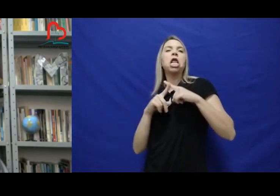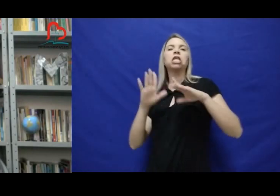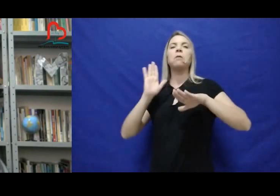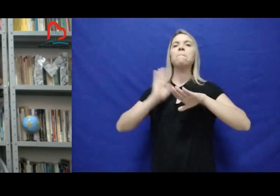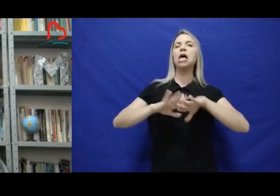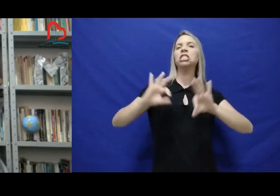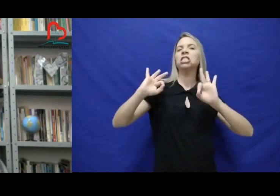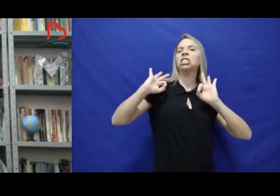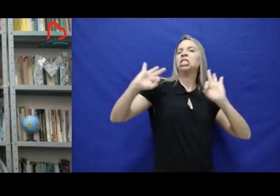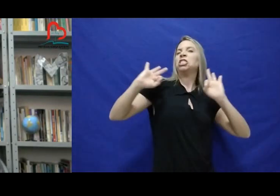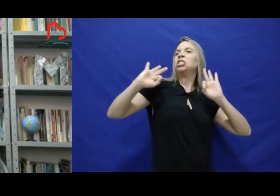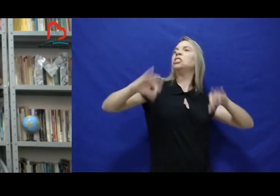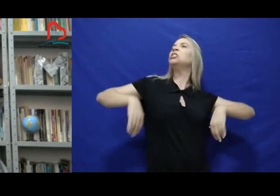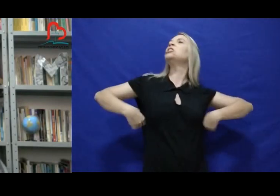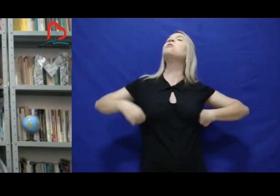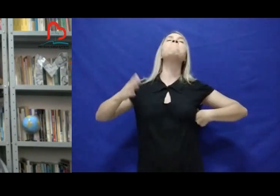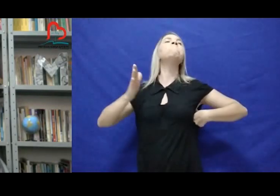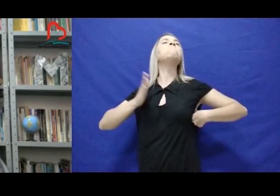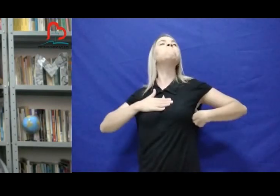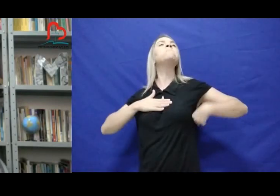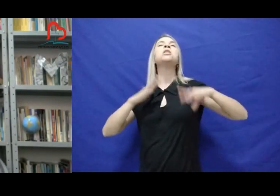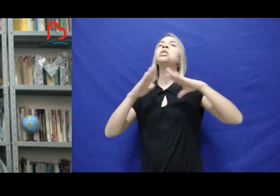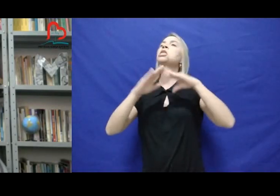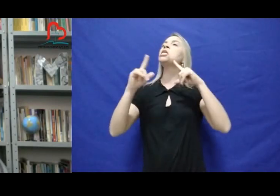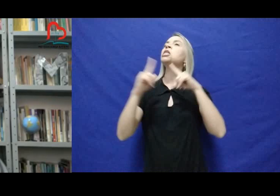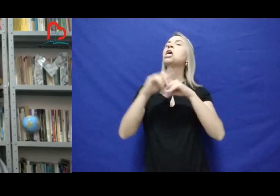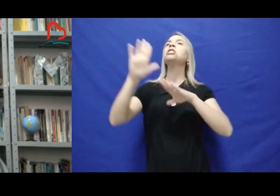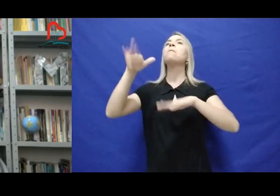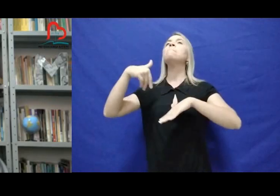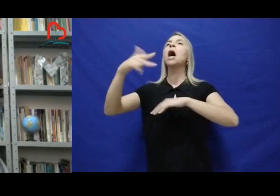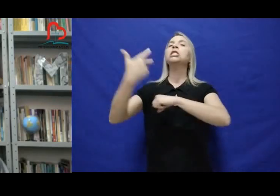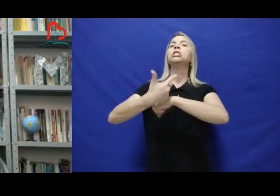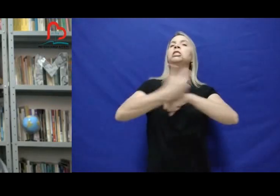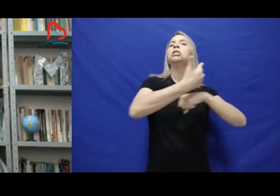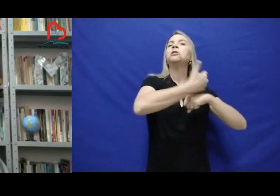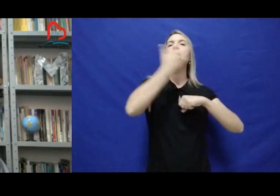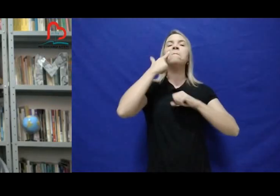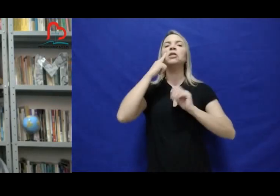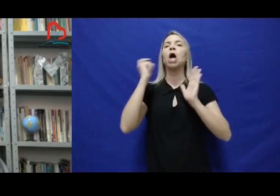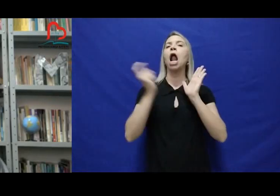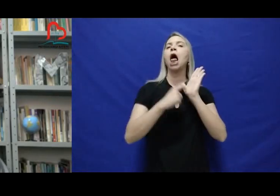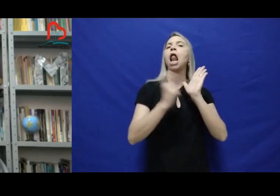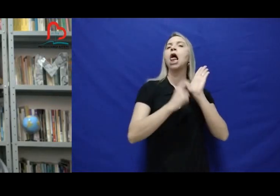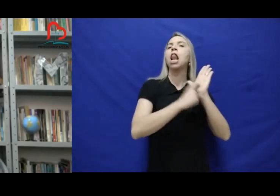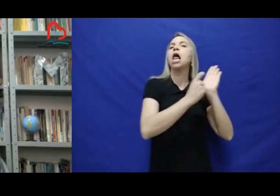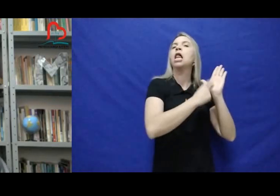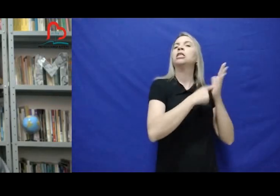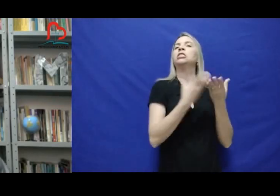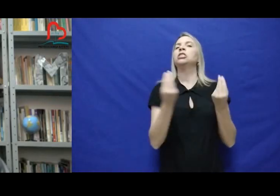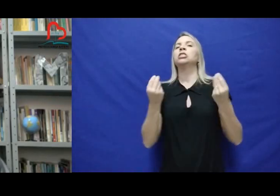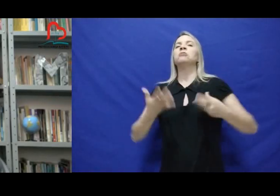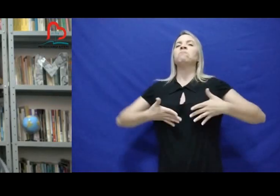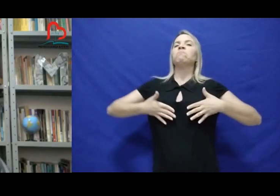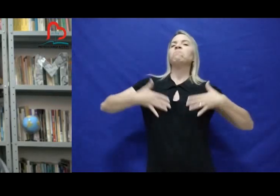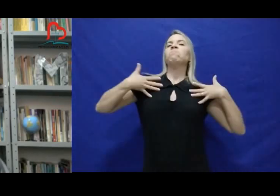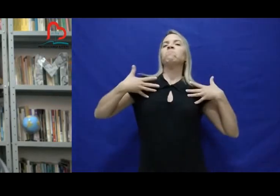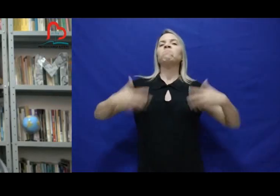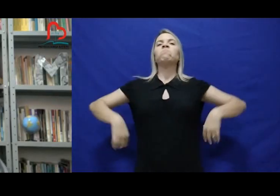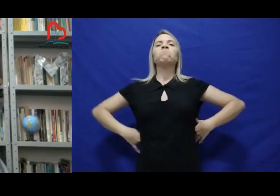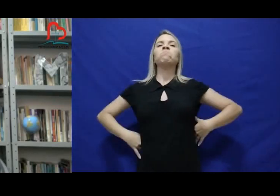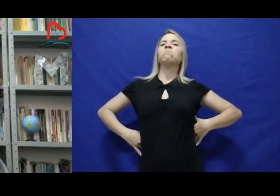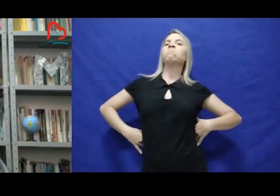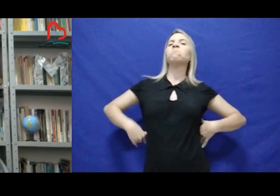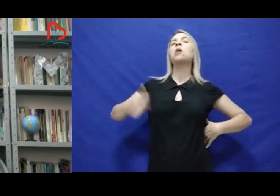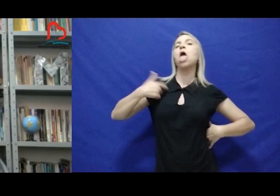conhecida, a mais numerosa, a mais seguida na internet? Você continua vivendo